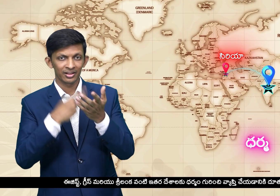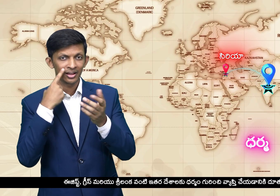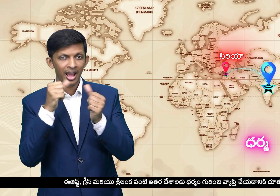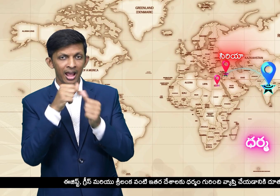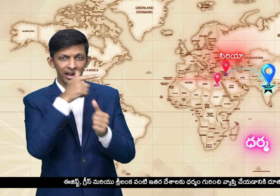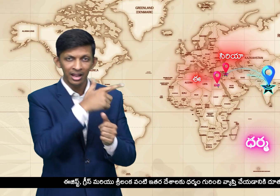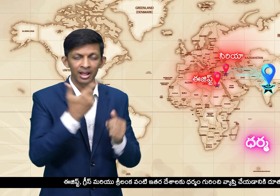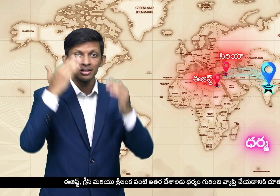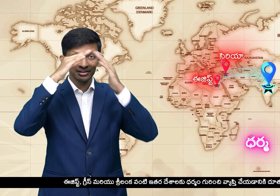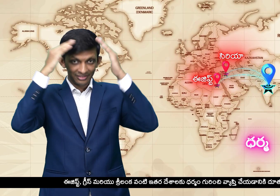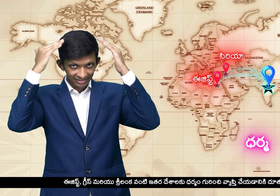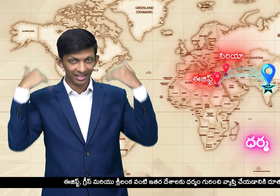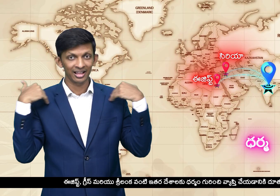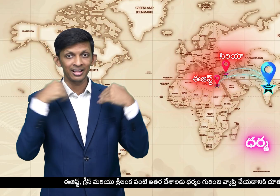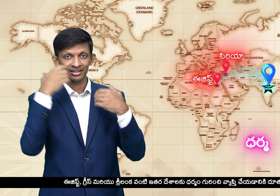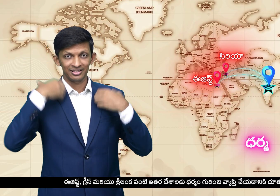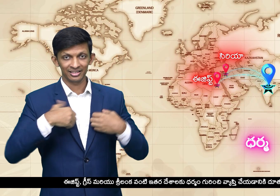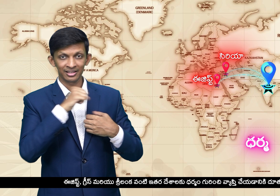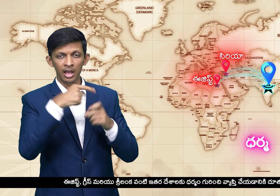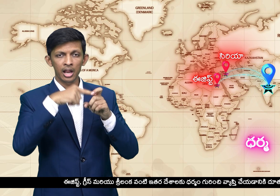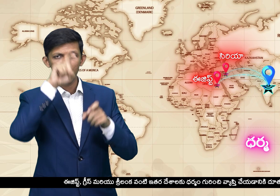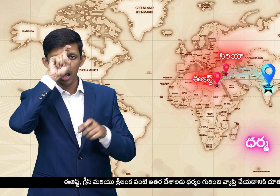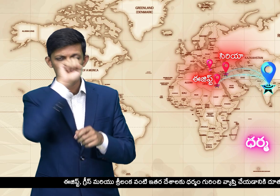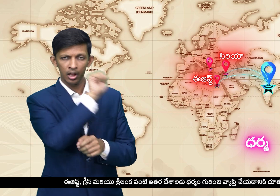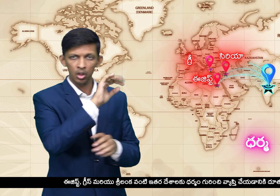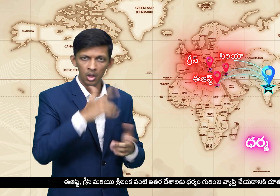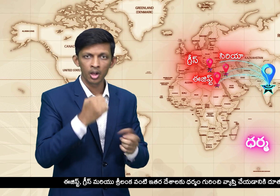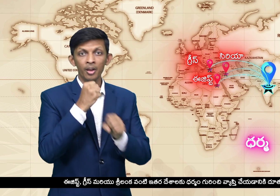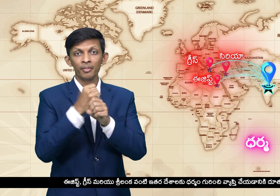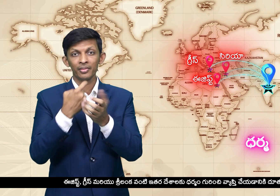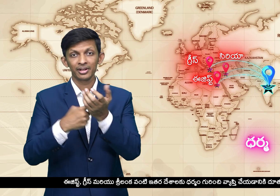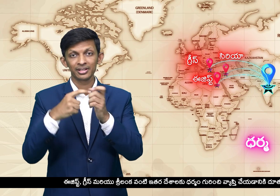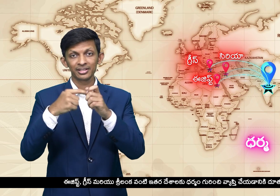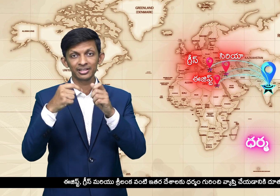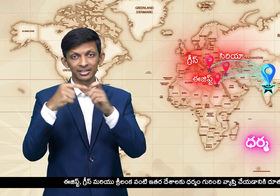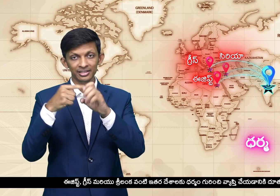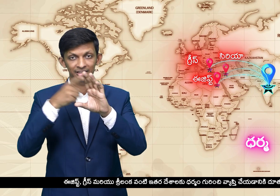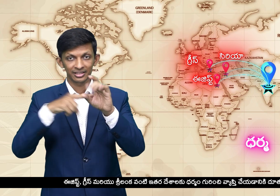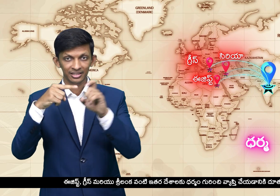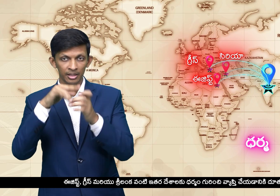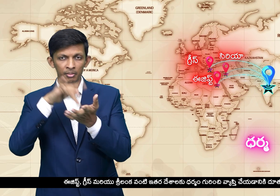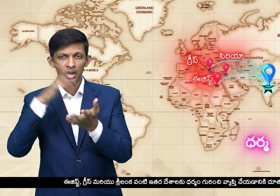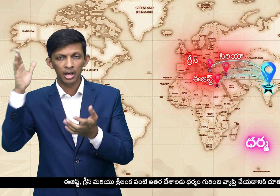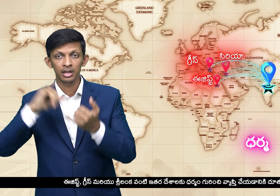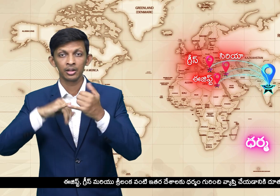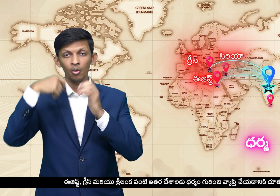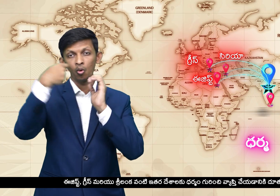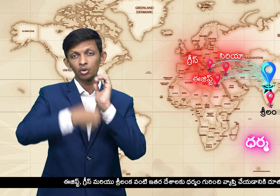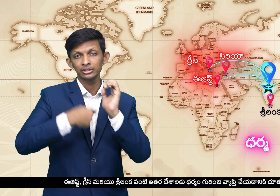ఈజిప్ట్, గ్రీస్ మరియు శ్రీలంక వంటి ఇతర దేశాలకు ధర్మం గురించి వ్యాప్తి చేయడానికి దూతలను కూడా